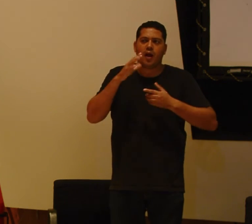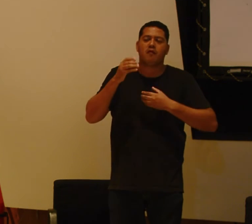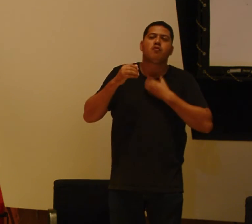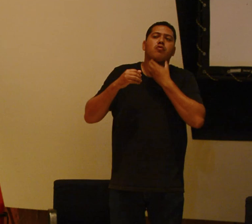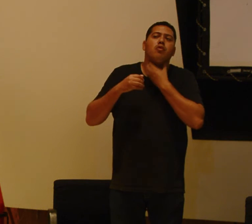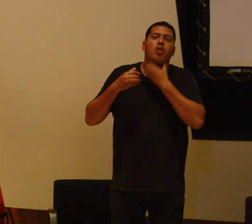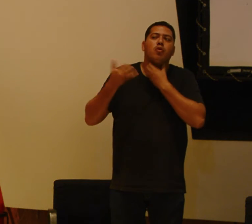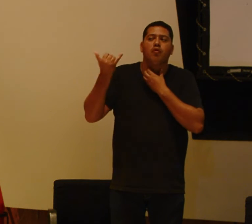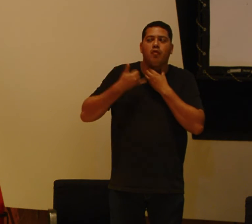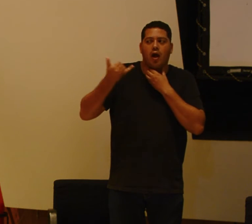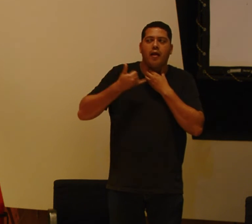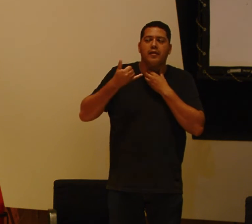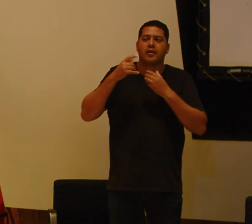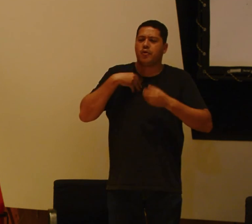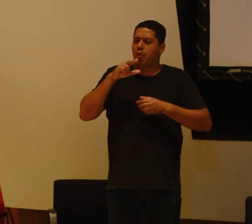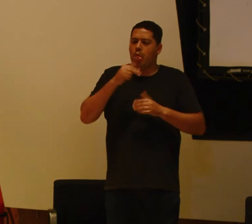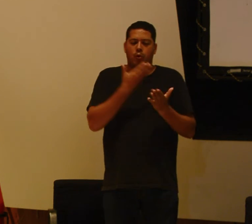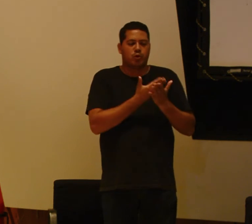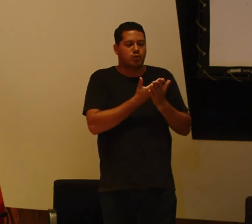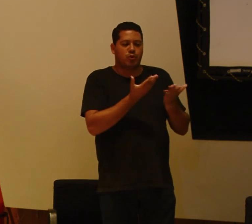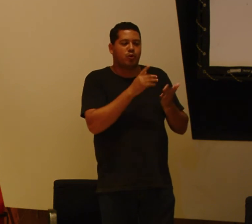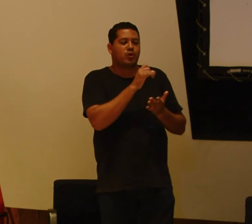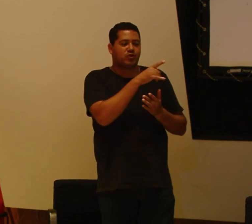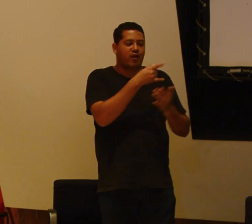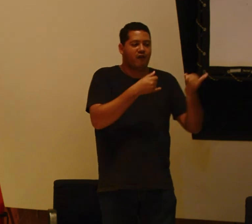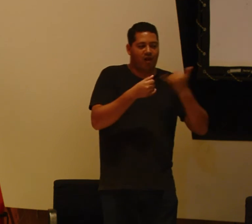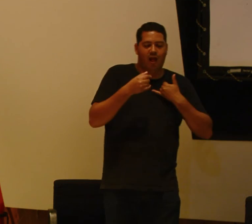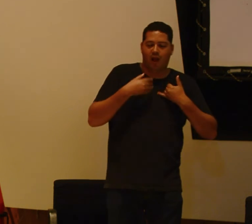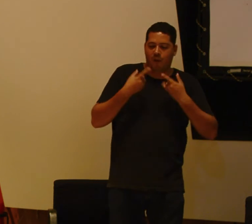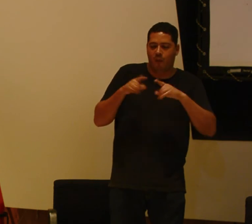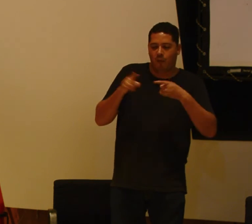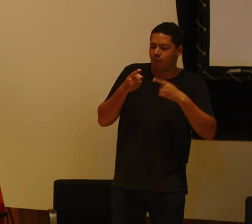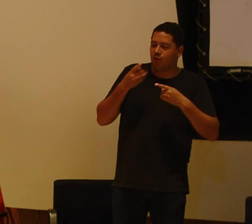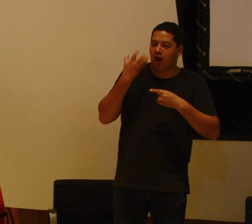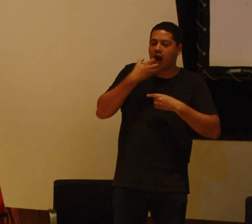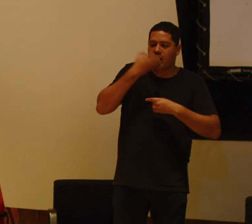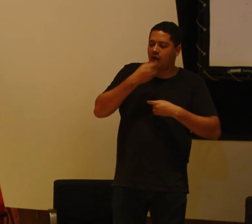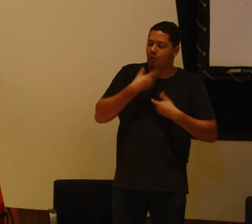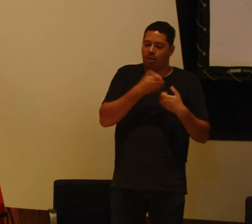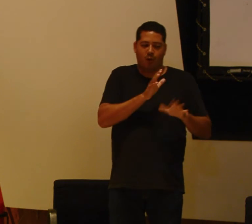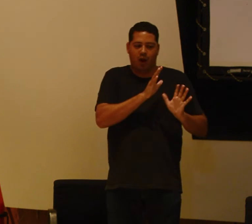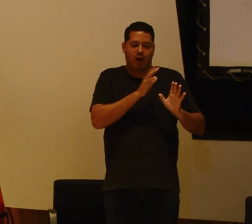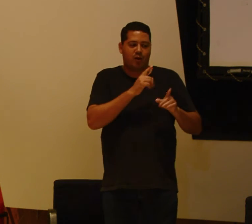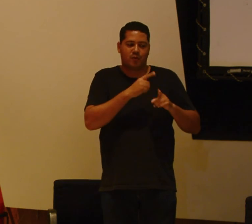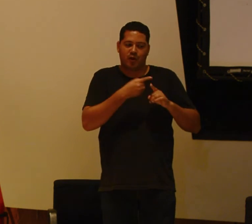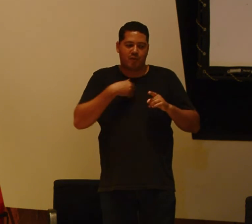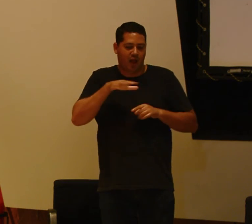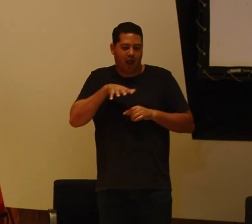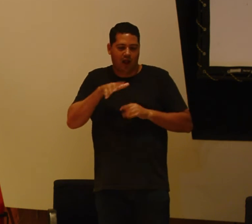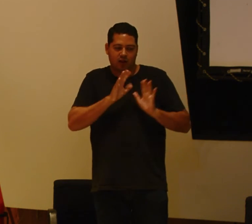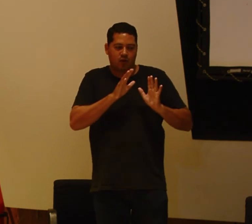estudei canto, e se vocês falarem para eu cantar também, eu vou falar que não, eu sendo formada em música, porque não é a minha área. Mas quando a gente está